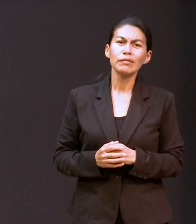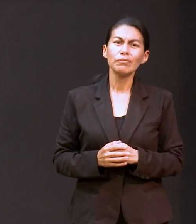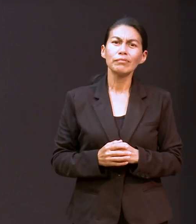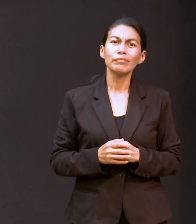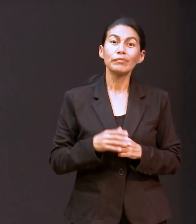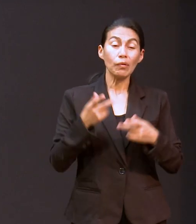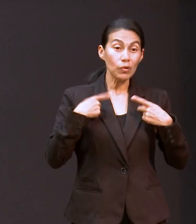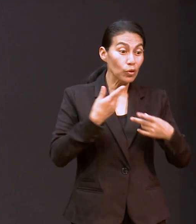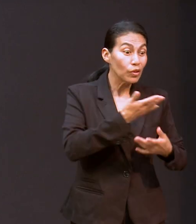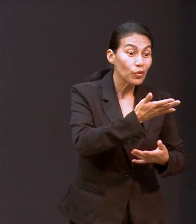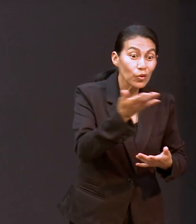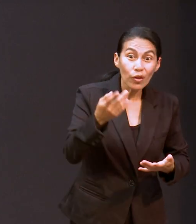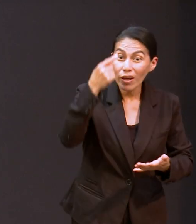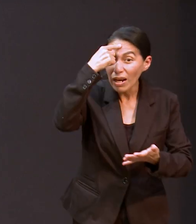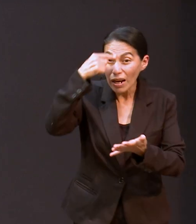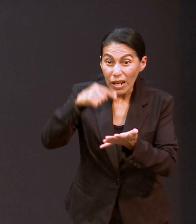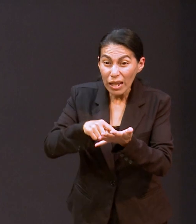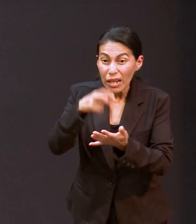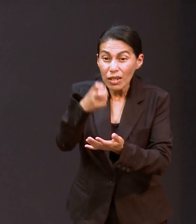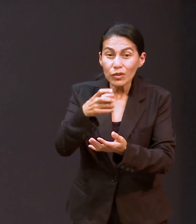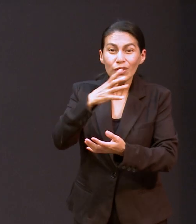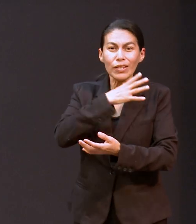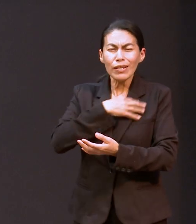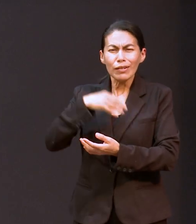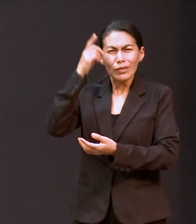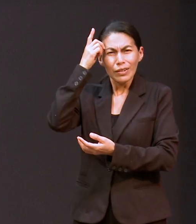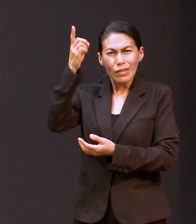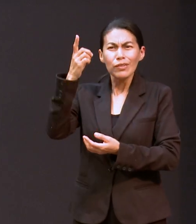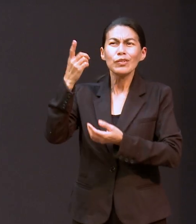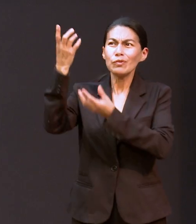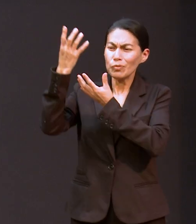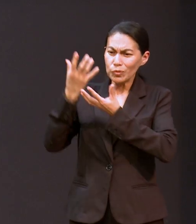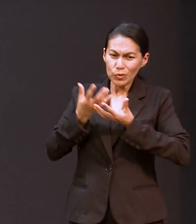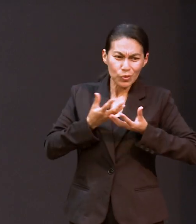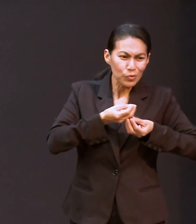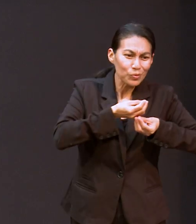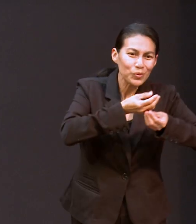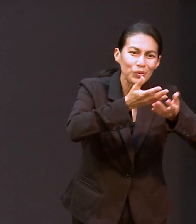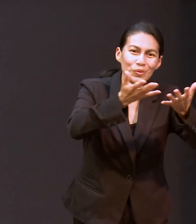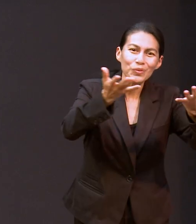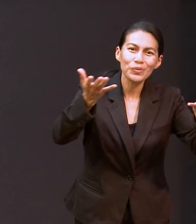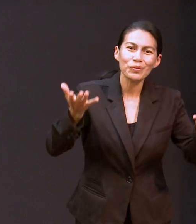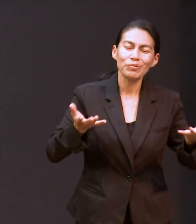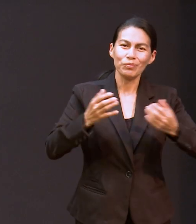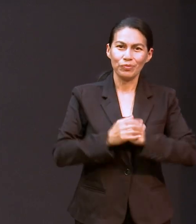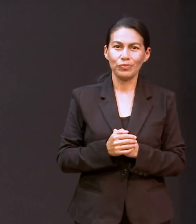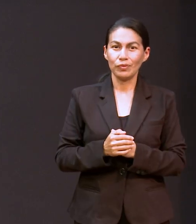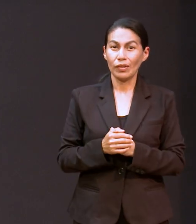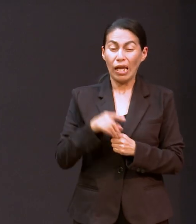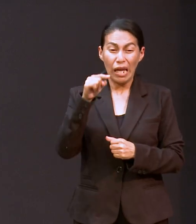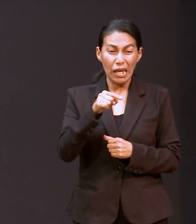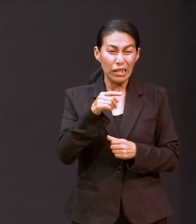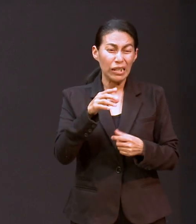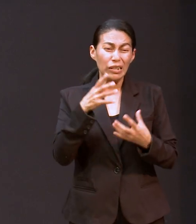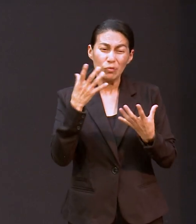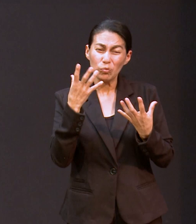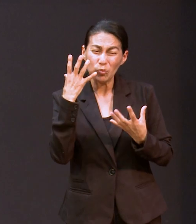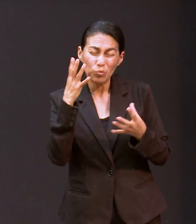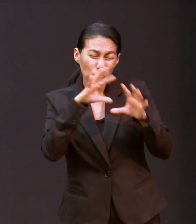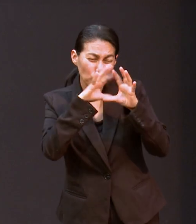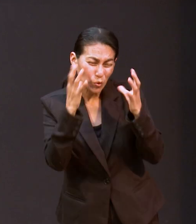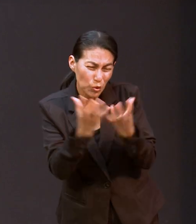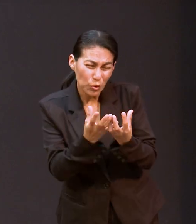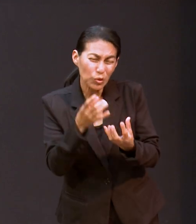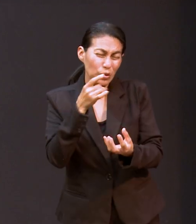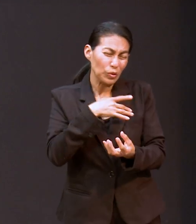son todos los creyentes los hijos de Dios que llevan el mensaje de Dios a este mundo oscurecido